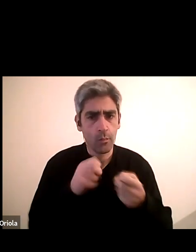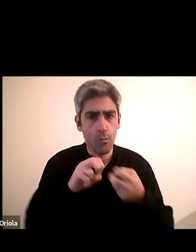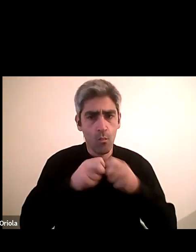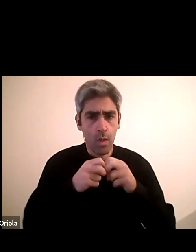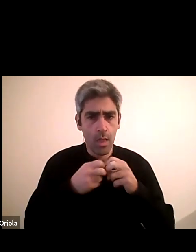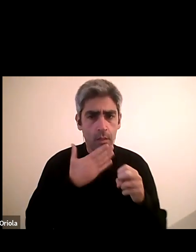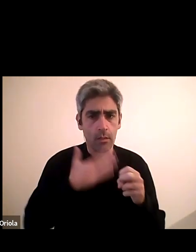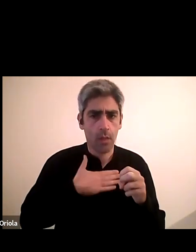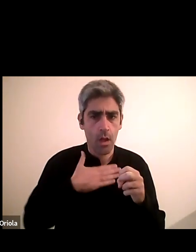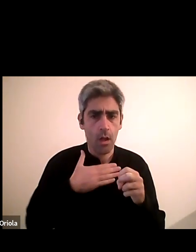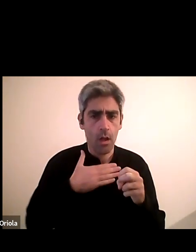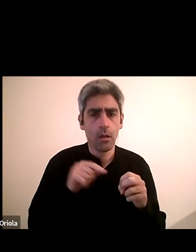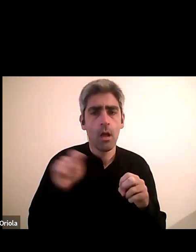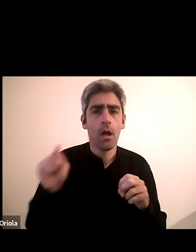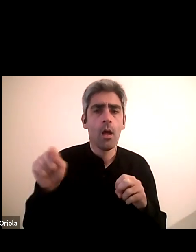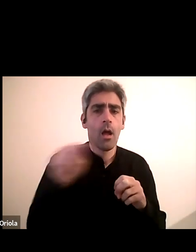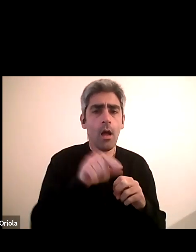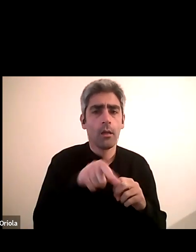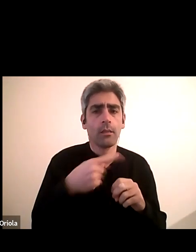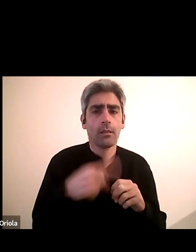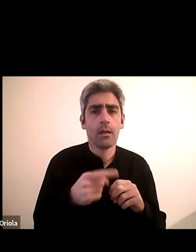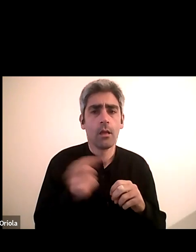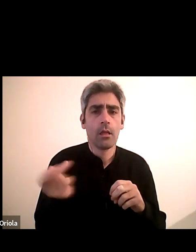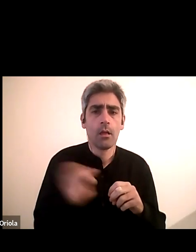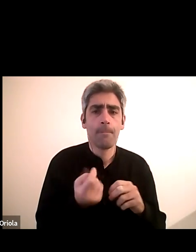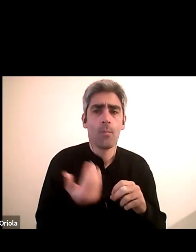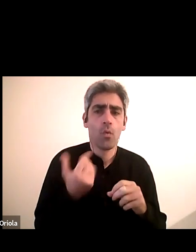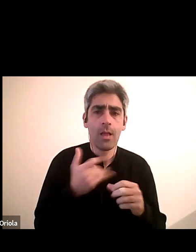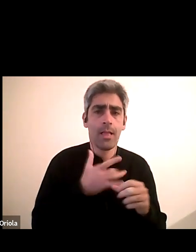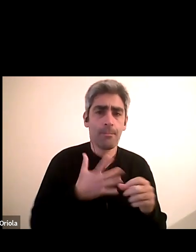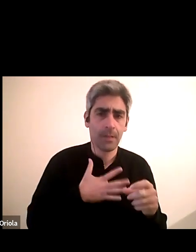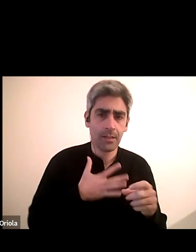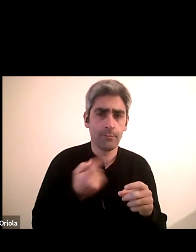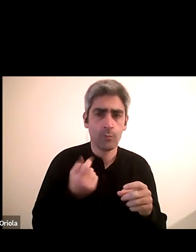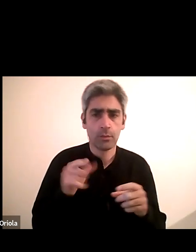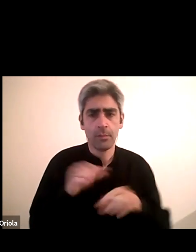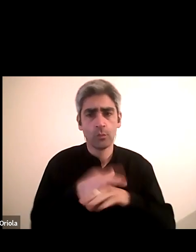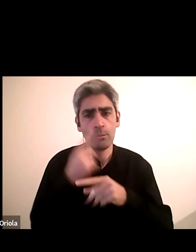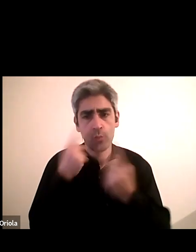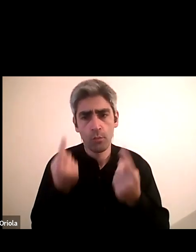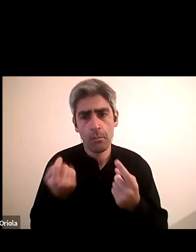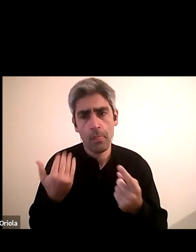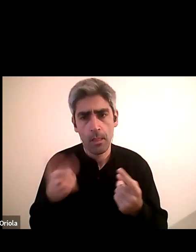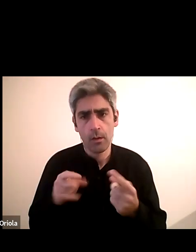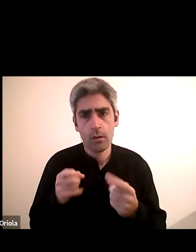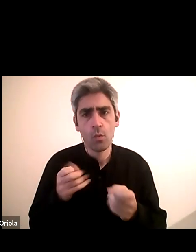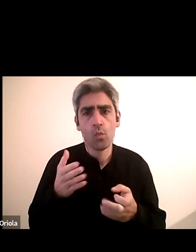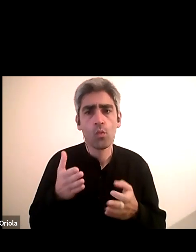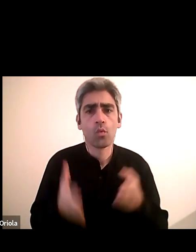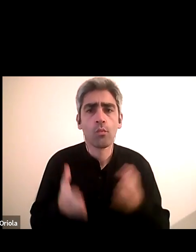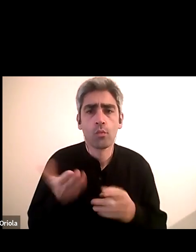e ainda que isto tenha pouco chegado até às empresas e pouco chegado também à administração pública, o uso de robôs, por